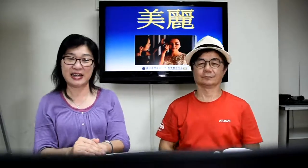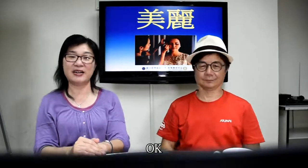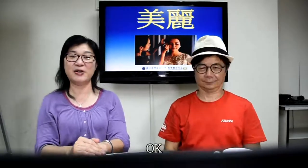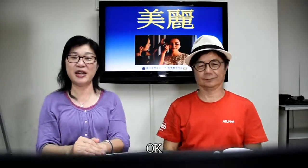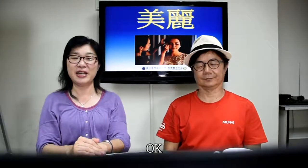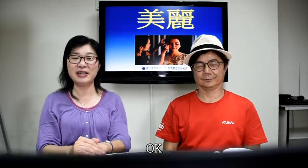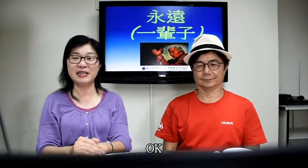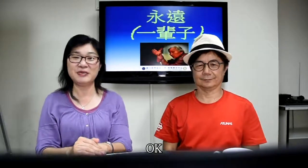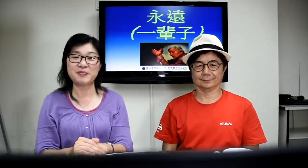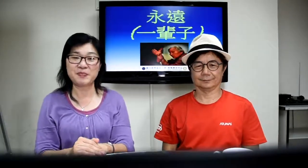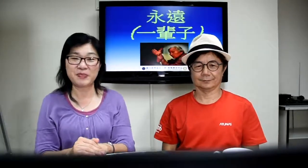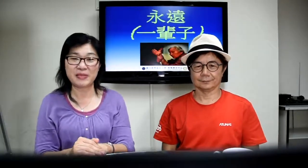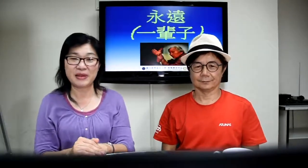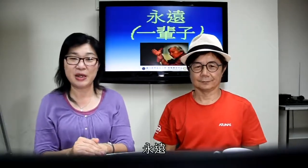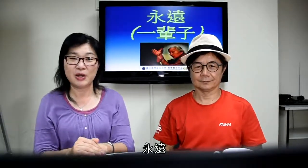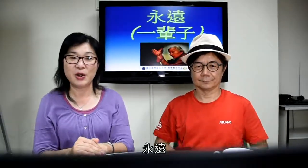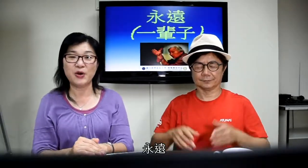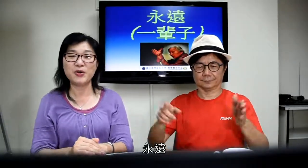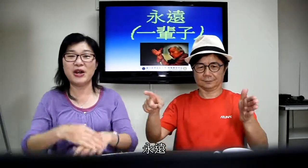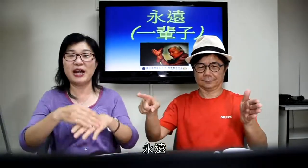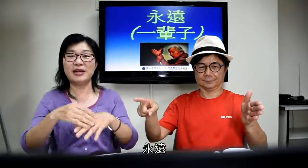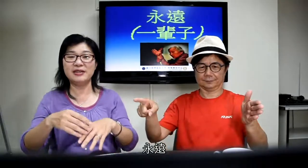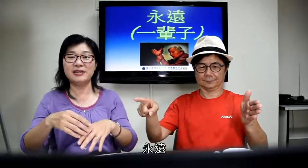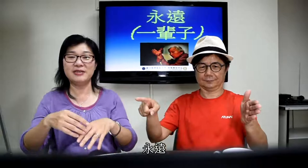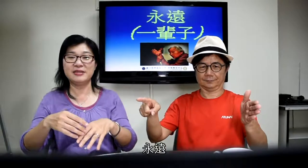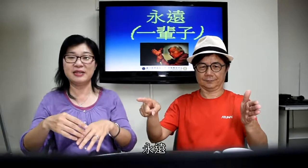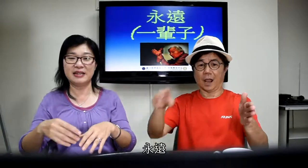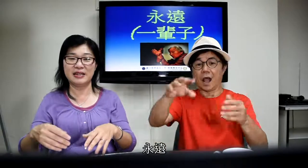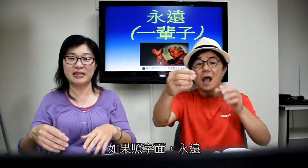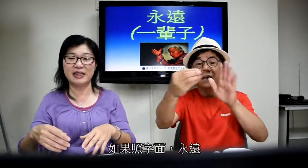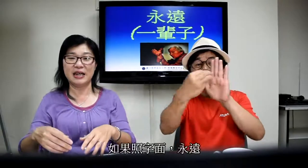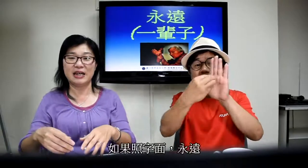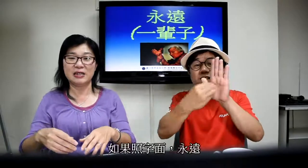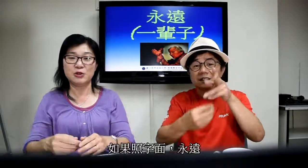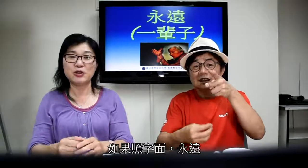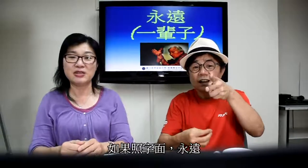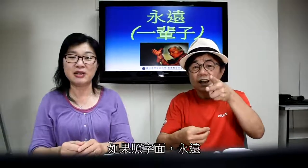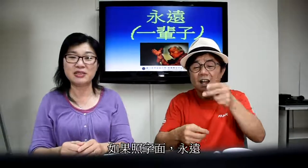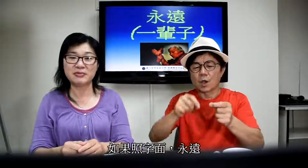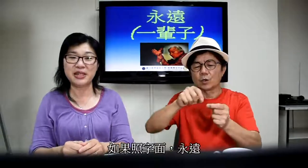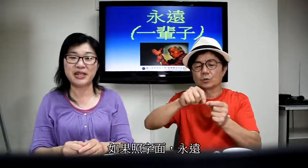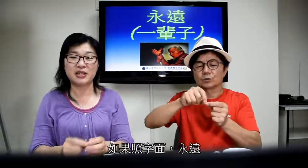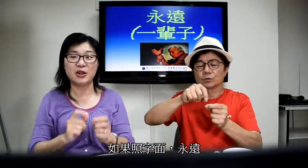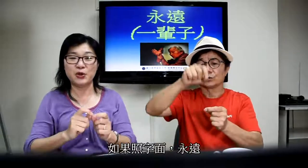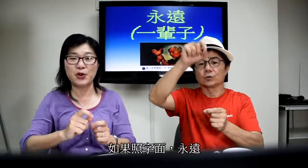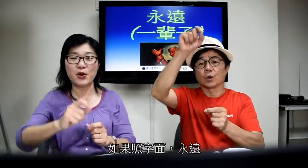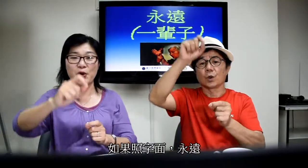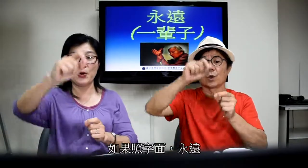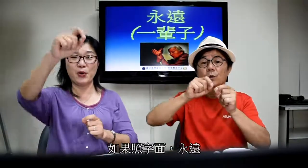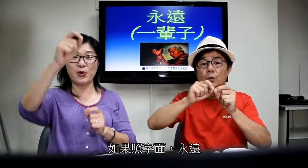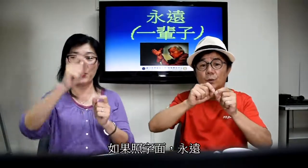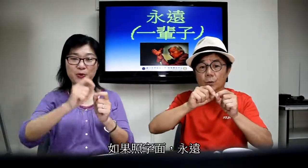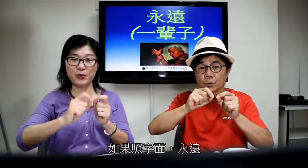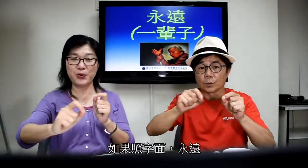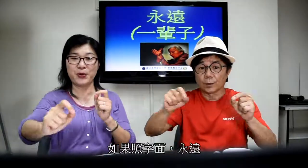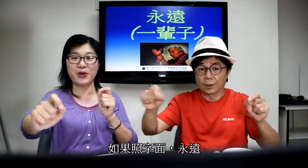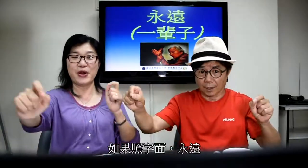OK， 永远，如果照字面，永